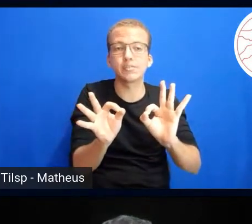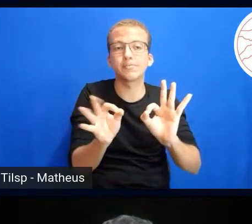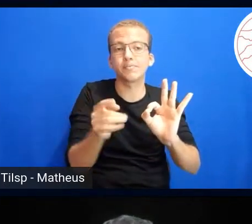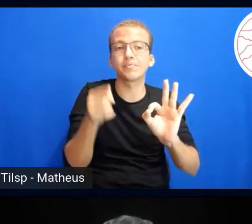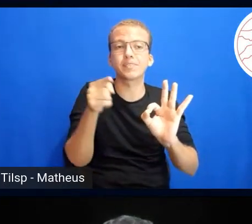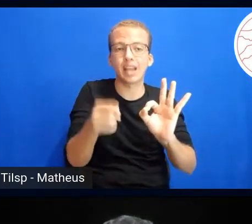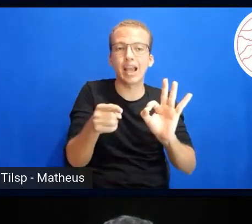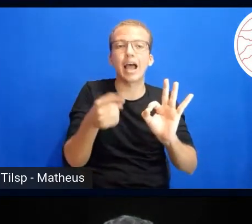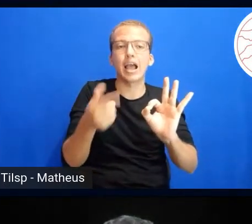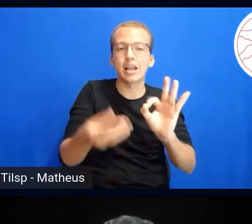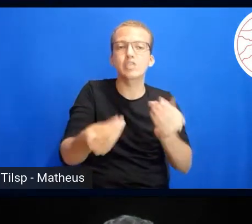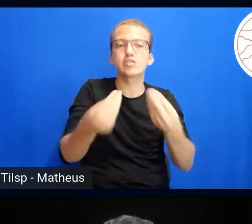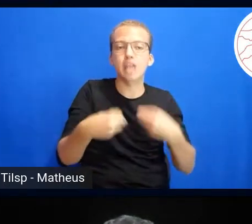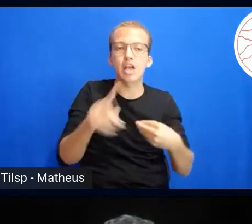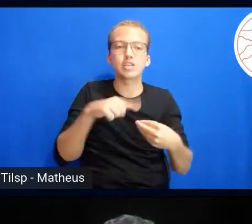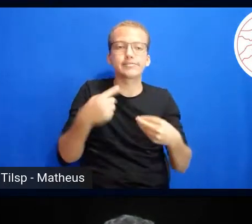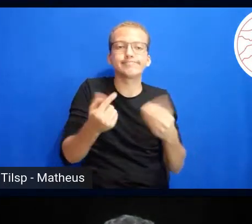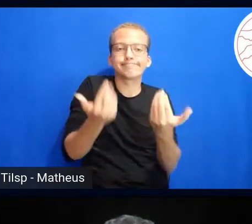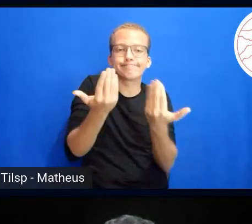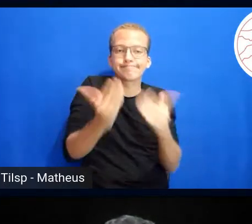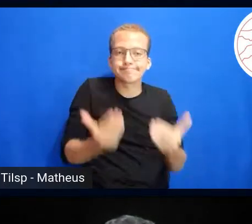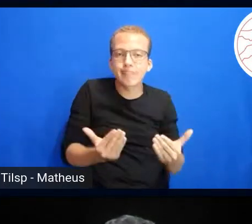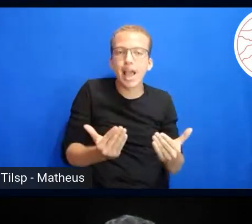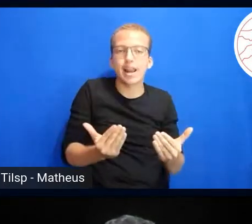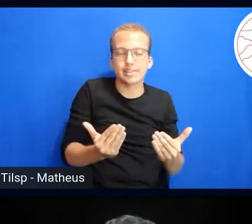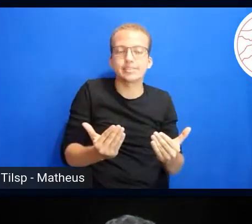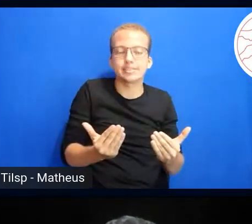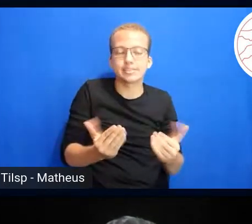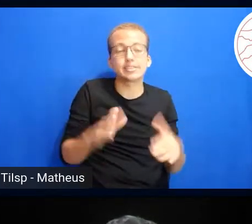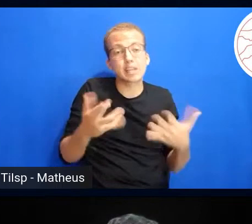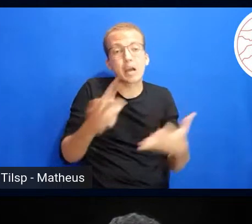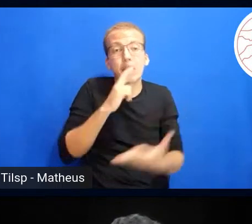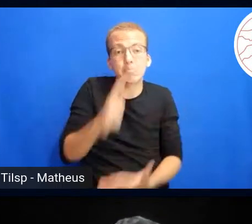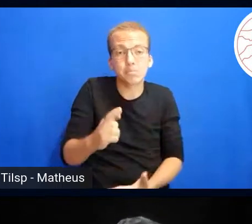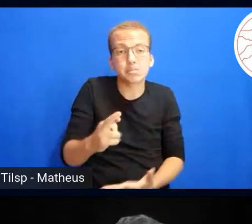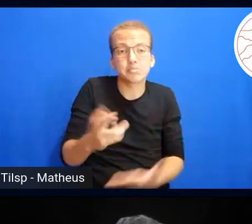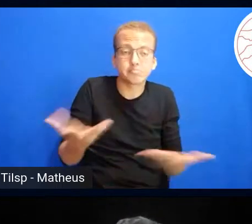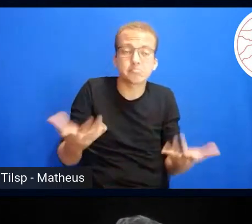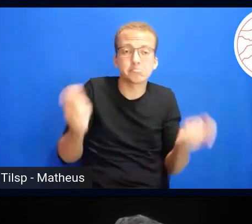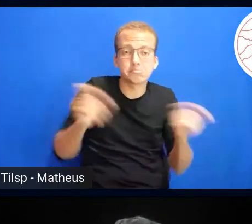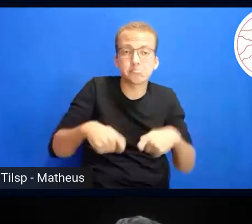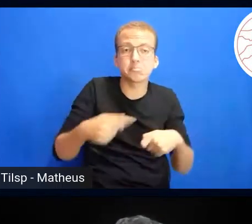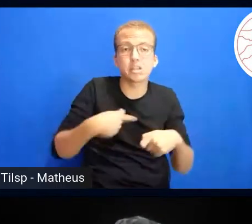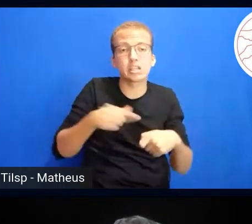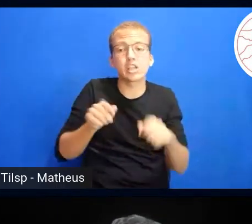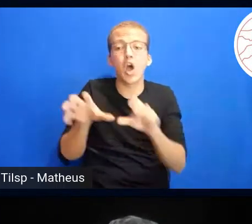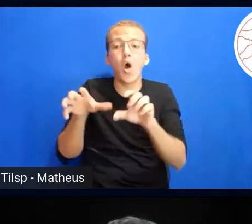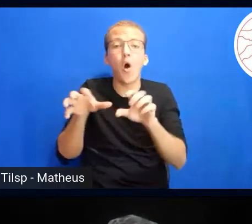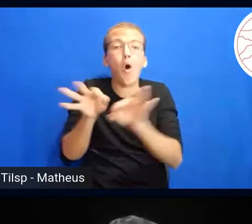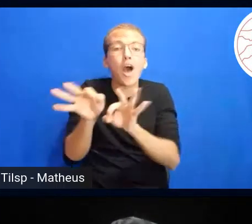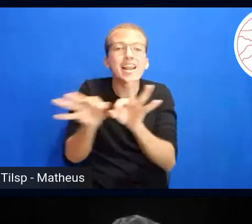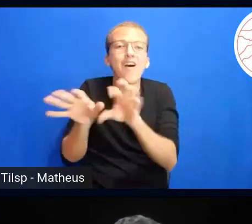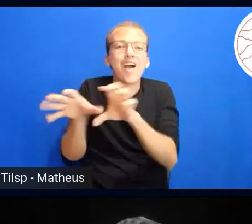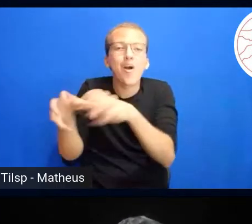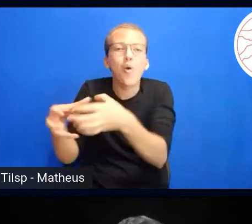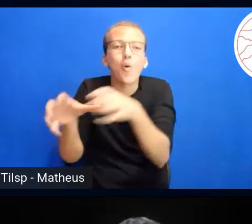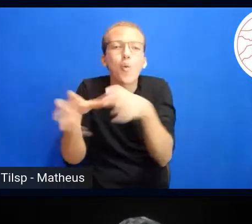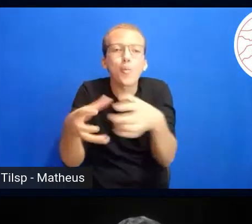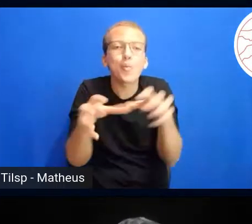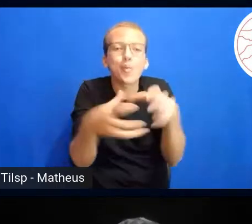análise. Então, eh eh na respondendo a pergunta dele, seria isso. Seria organizado por grupos, níveis de